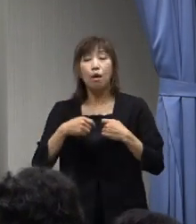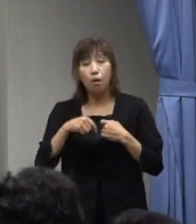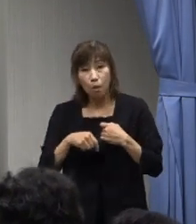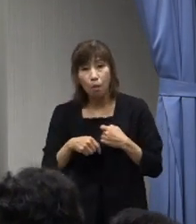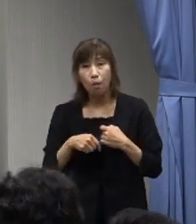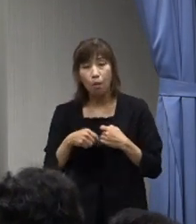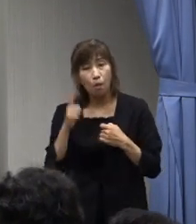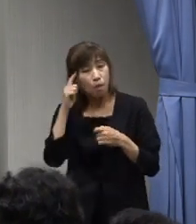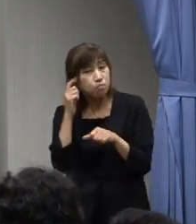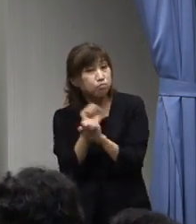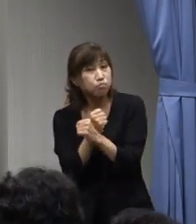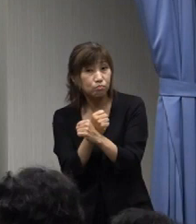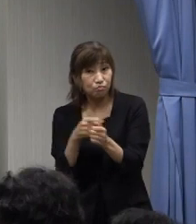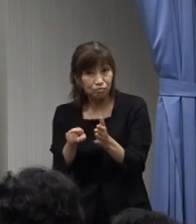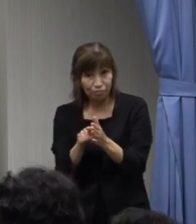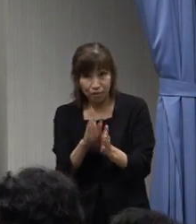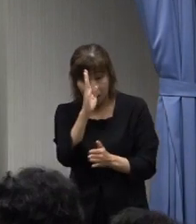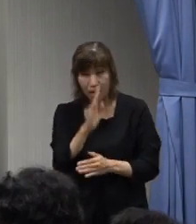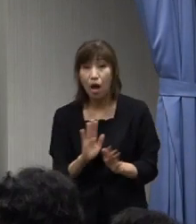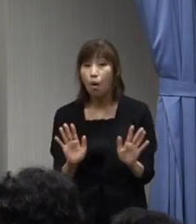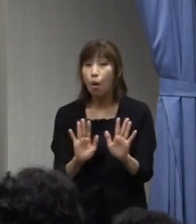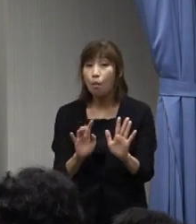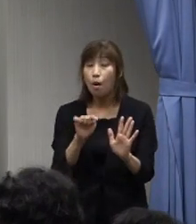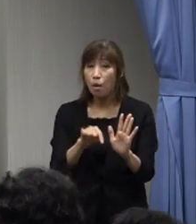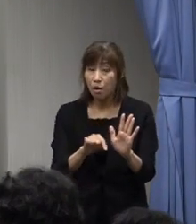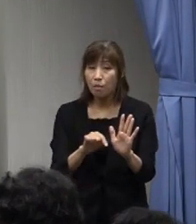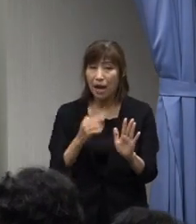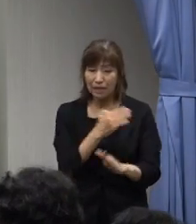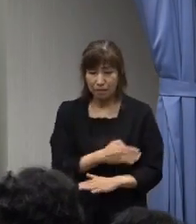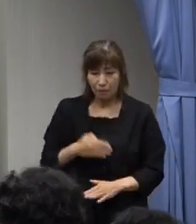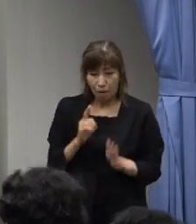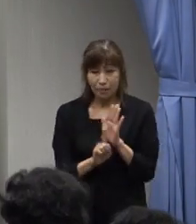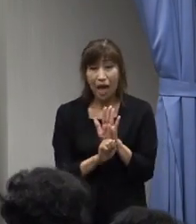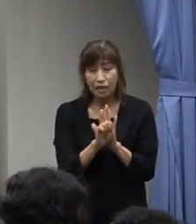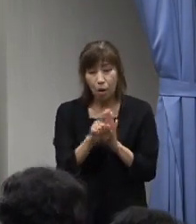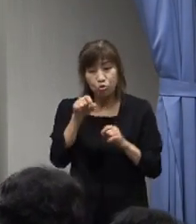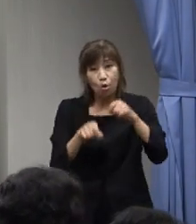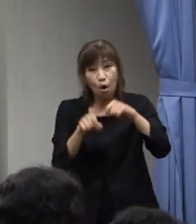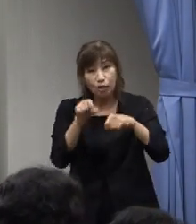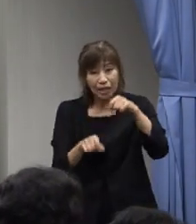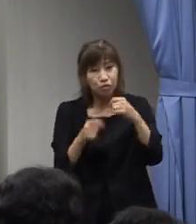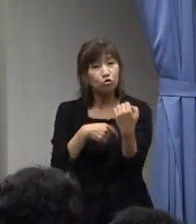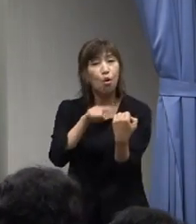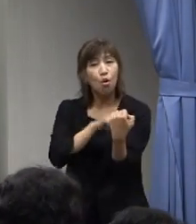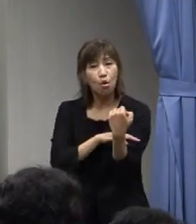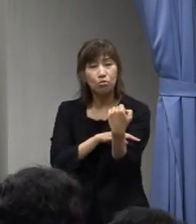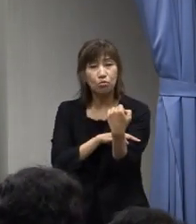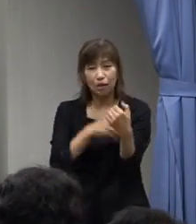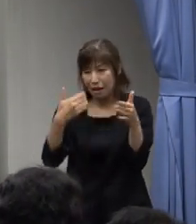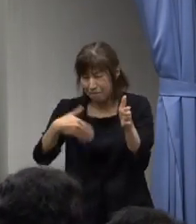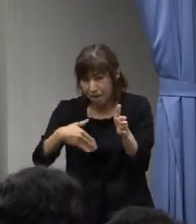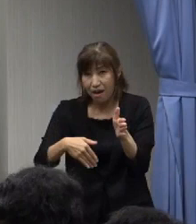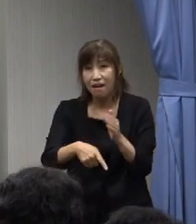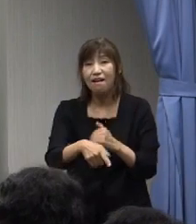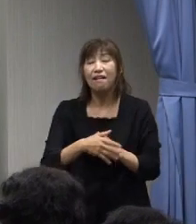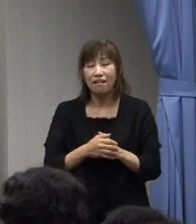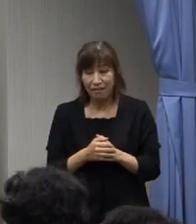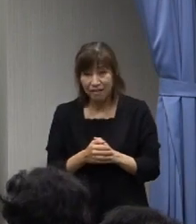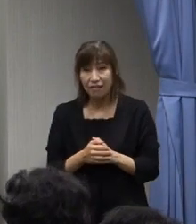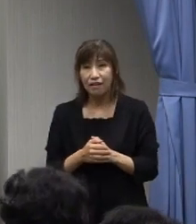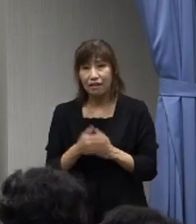もも、体温調節能力が未発達なところありますので、熱中症になりやすいとされ